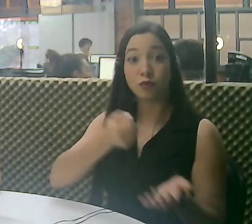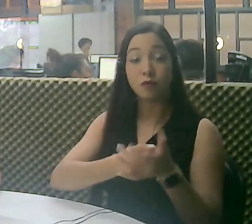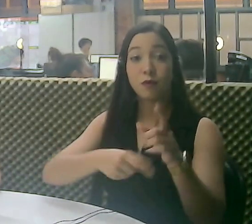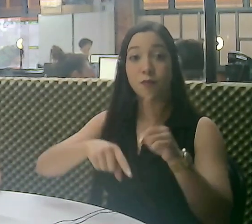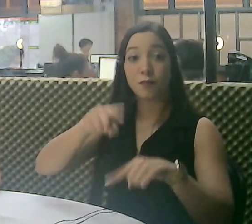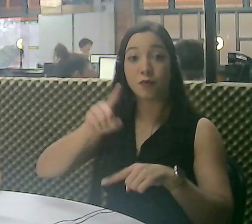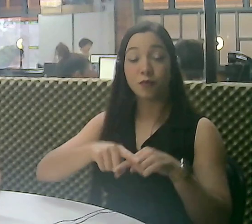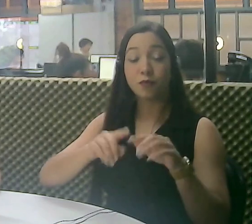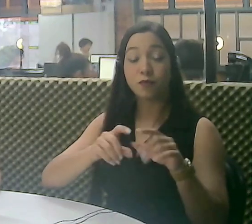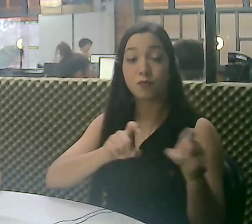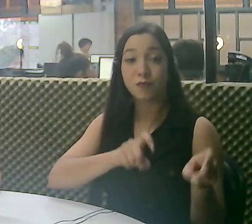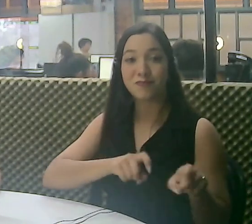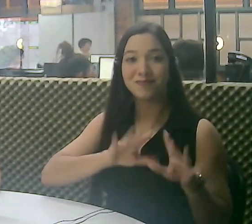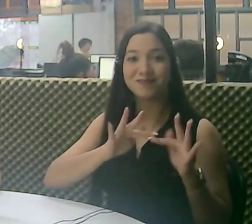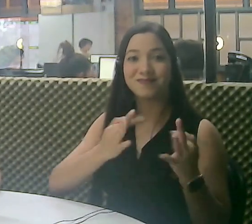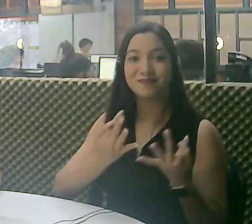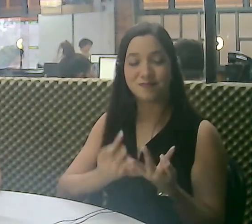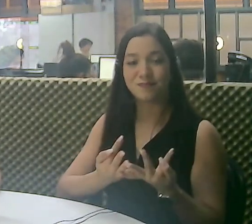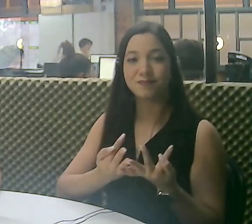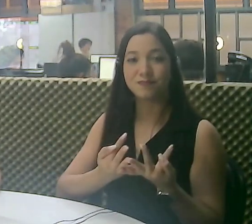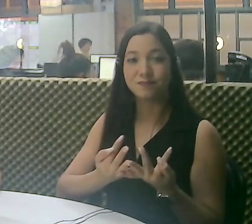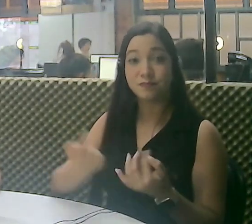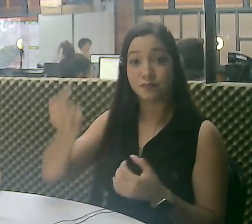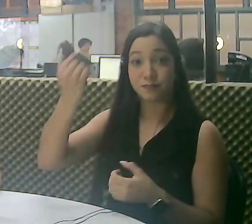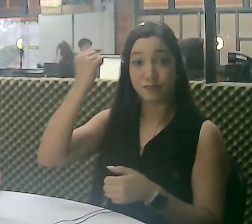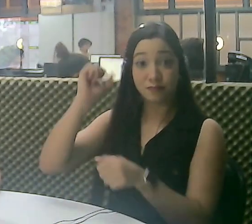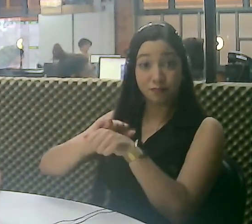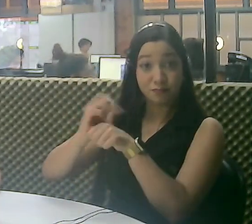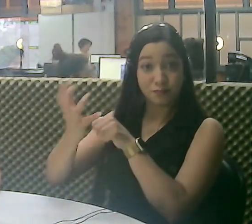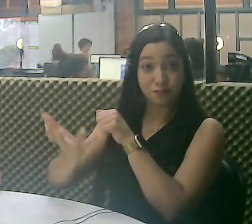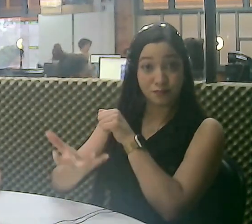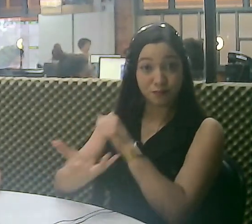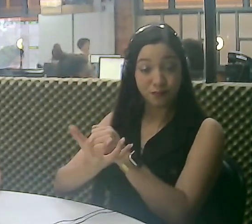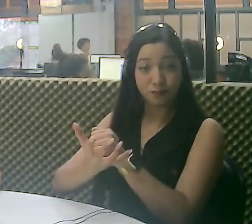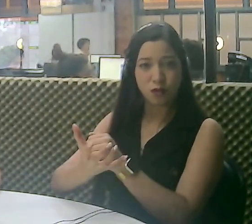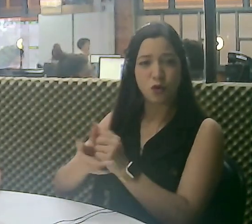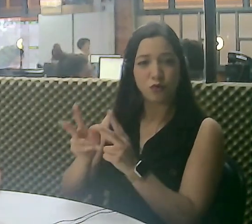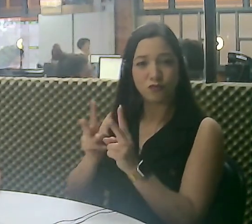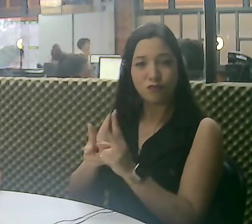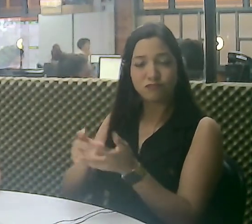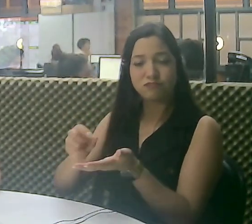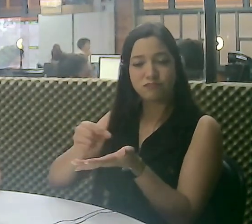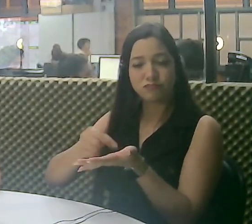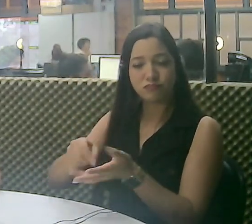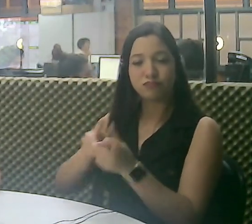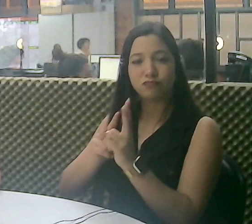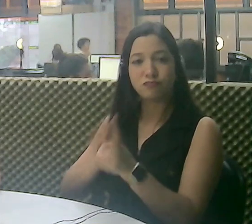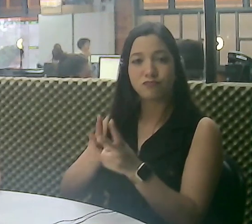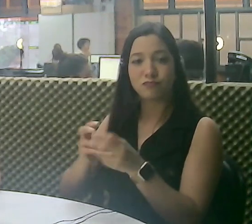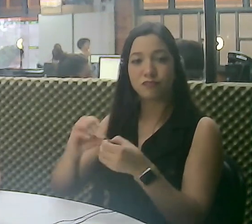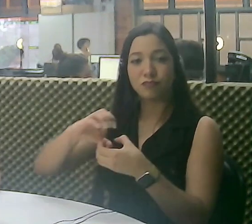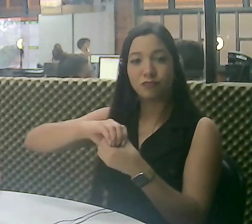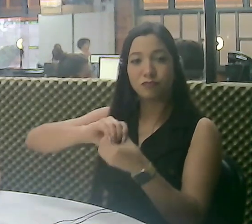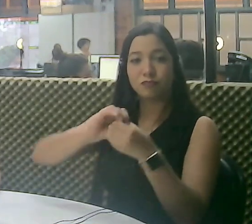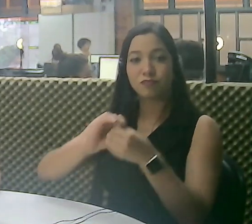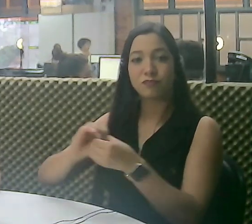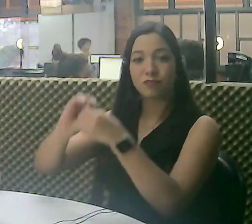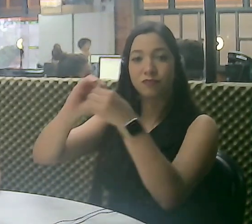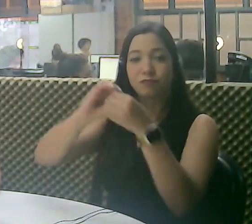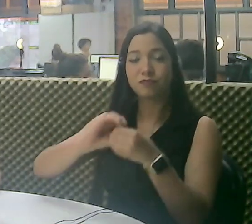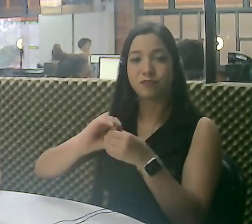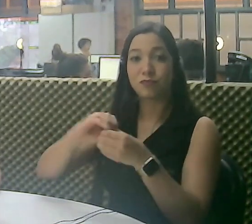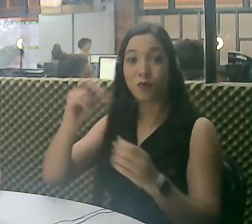da agricultura familiar. E em tempos de pandemia, mantivemos todos os contratos com as nossas cooperativas.